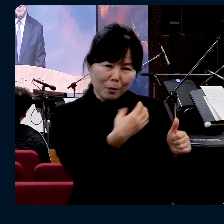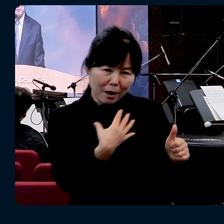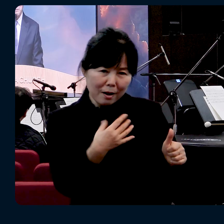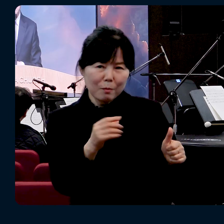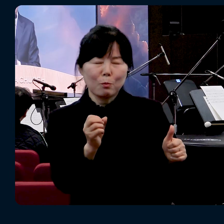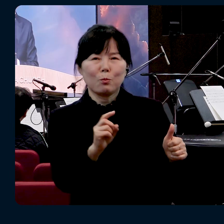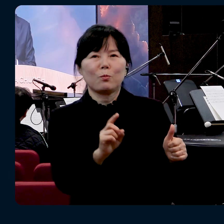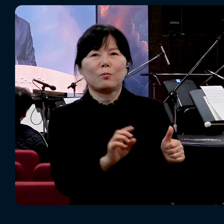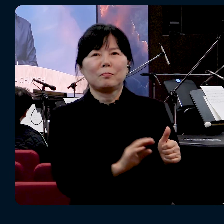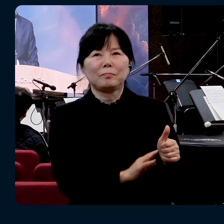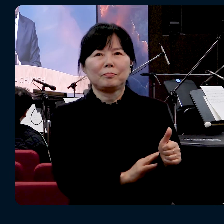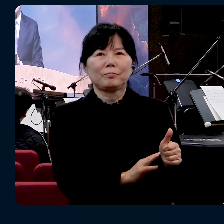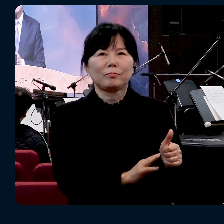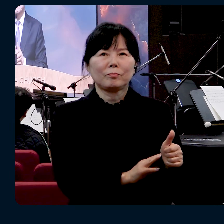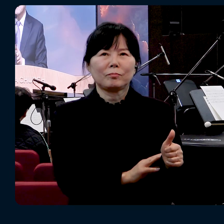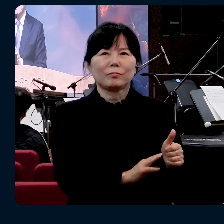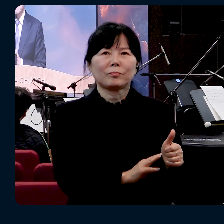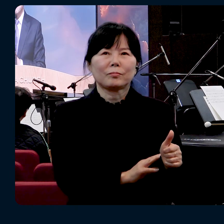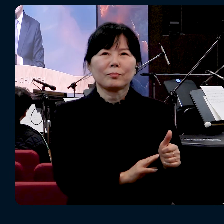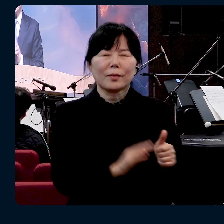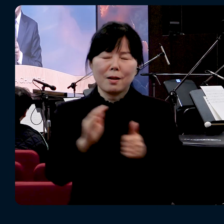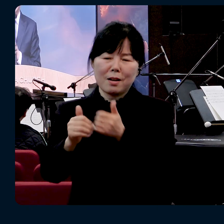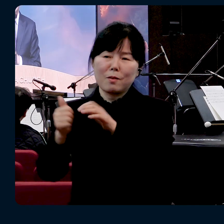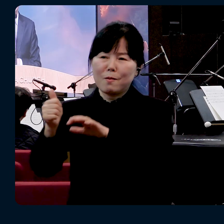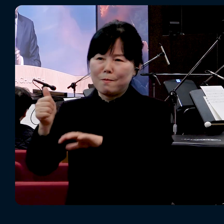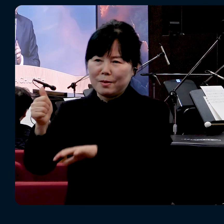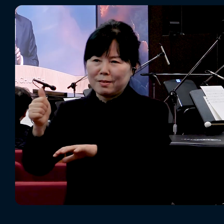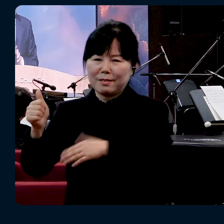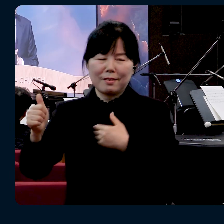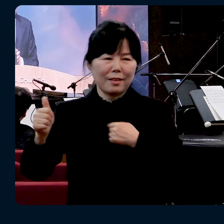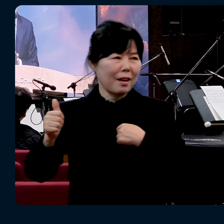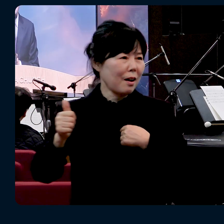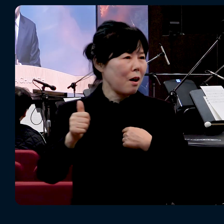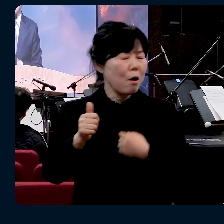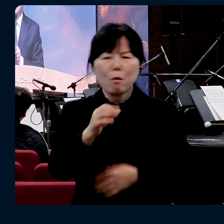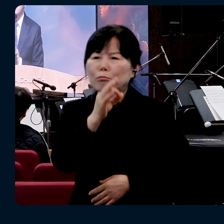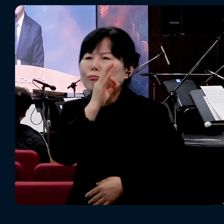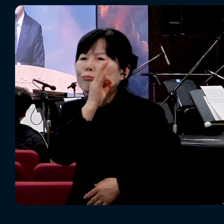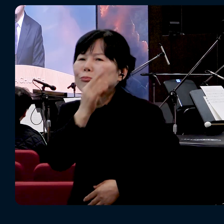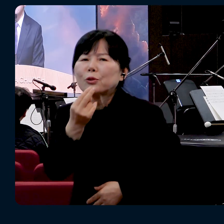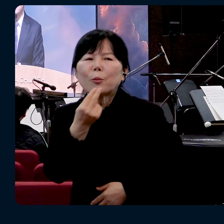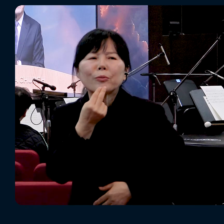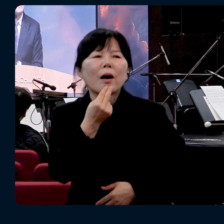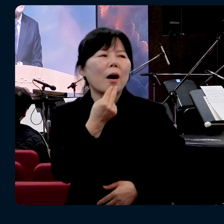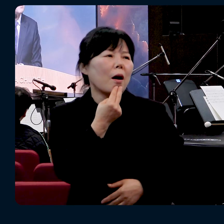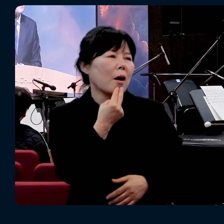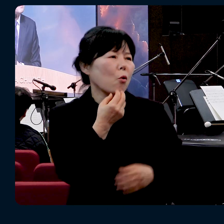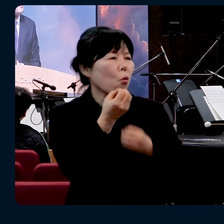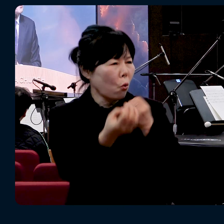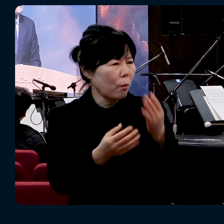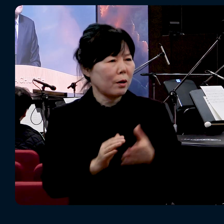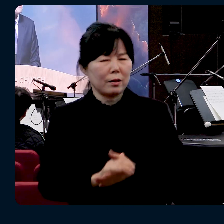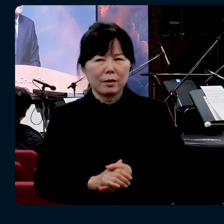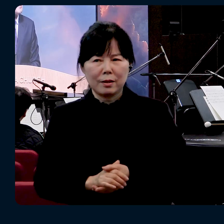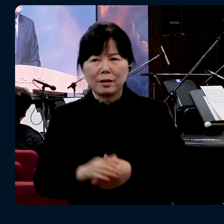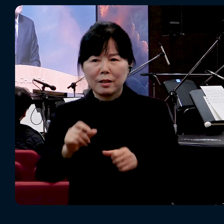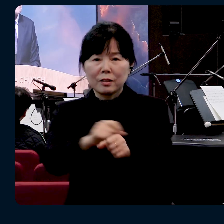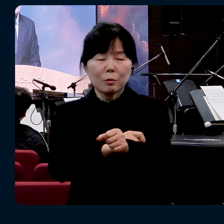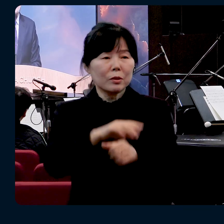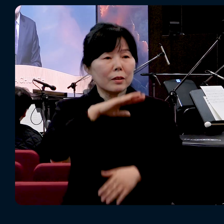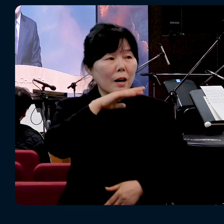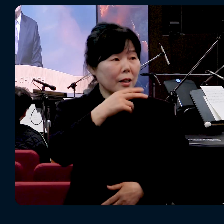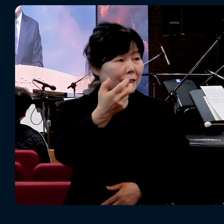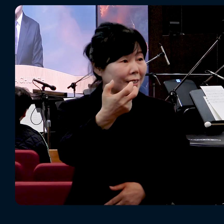그러면서 그분이 그런 얘기 하더라고요. 하나님 앞에서 자기가 부끄럽지는 않다고.